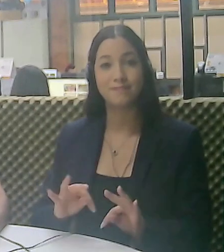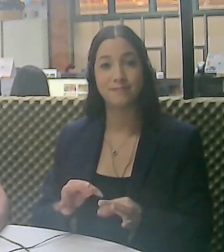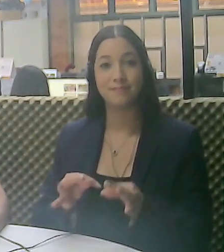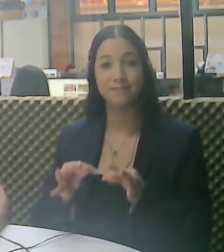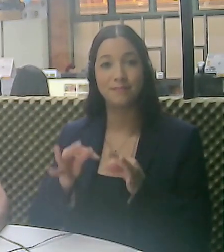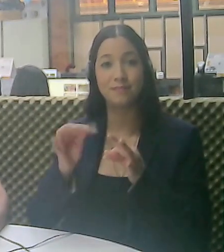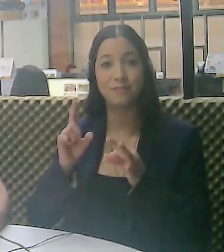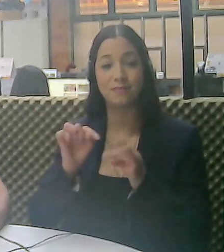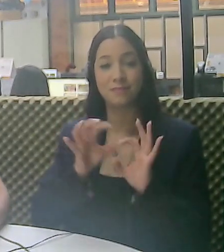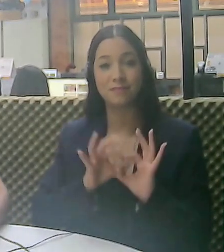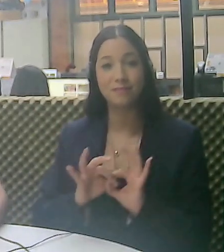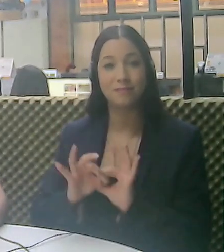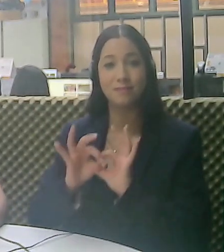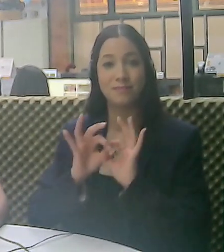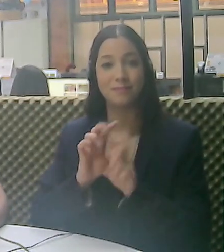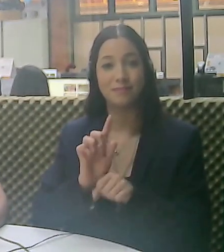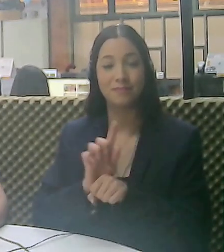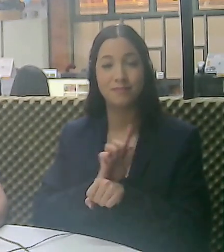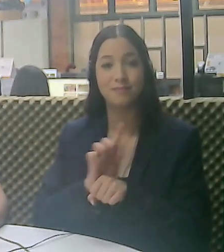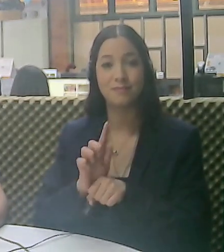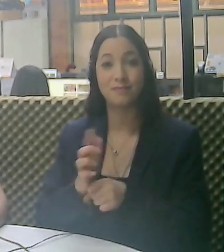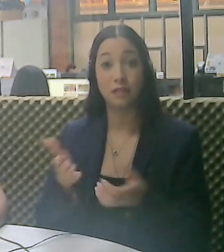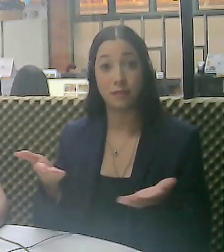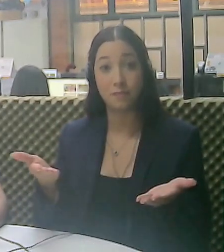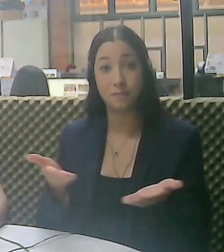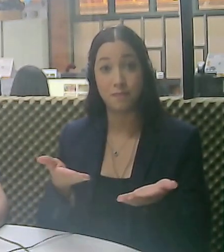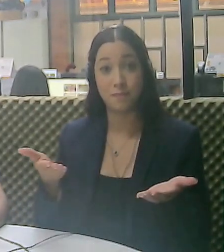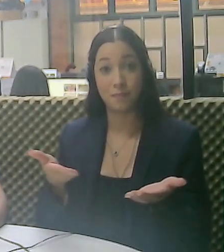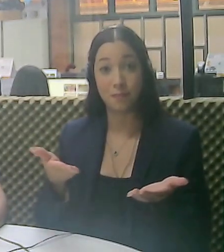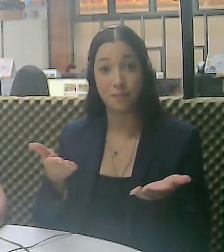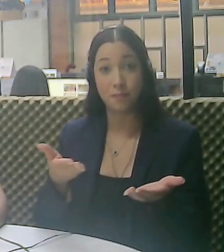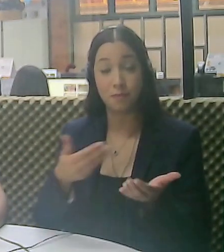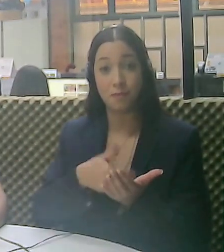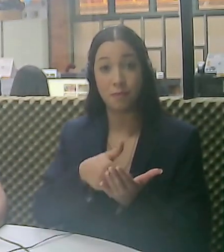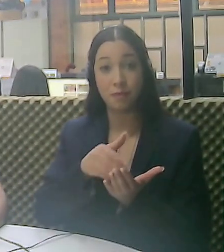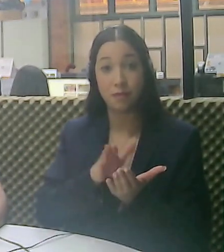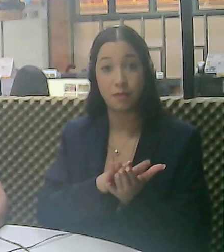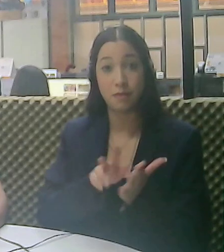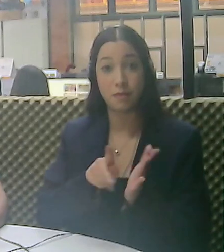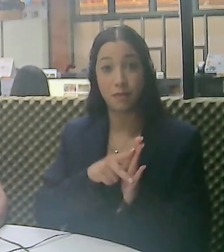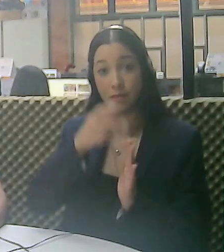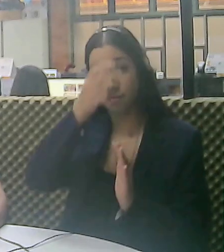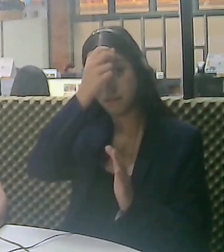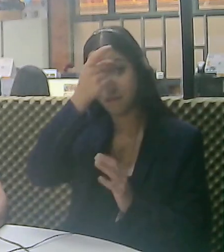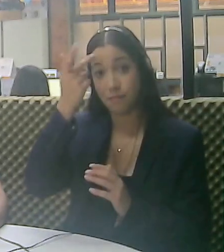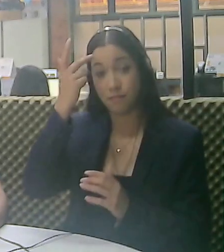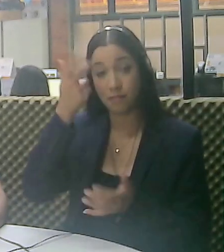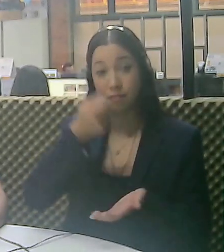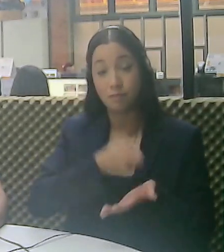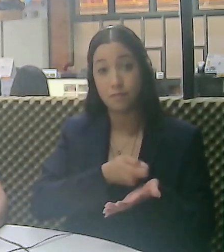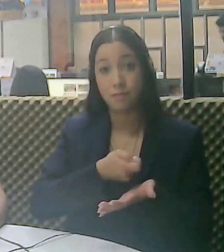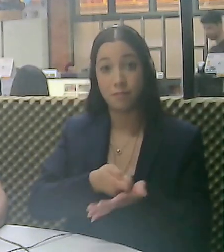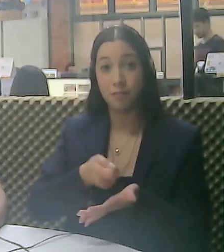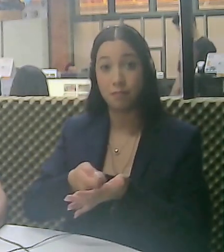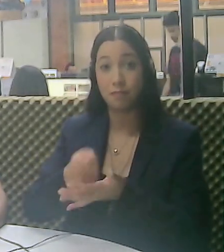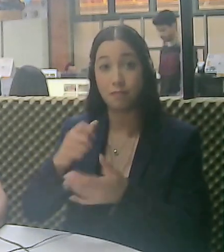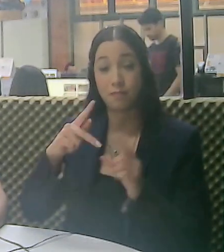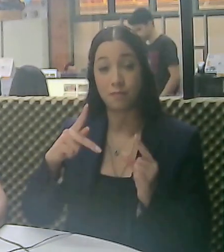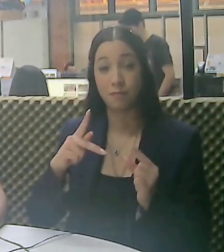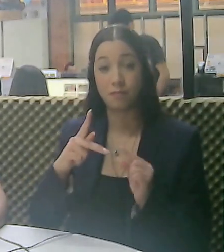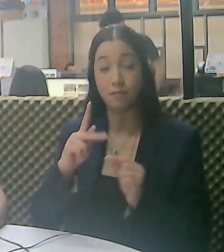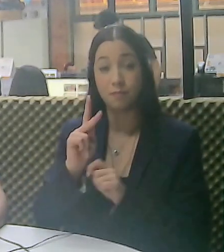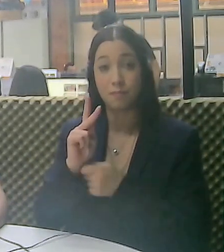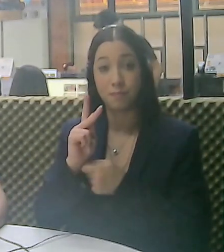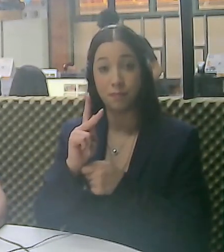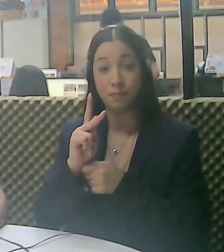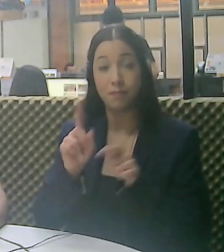foi a grande aliada da gestão. Atualmente, parte das guias emitidas pela Prefeitura pode ser paga por meio de PIX e